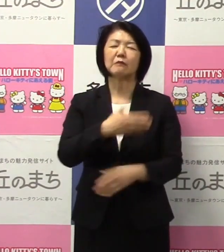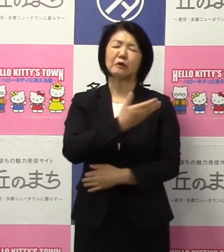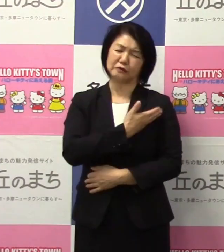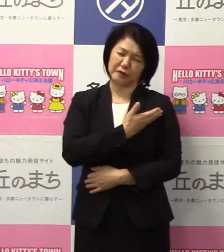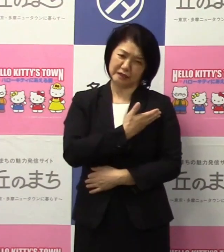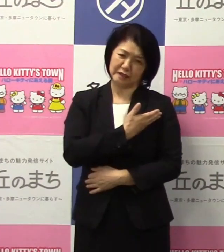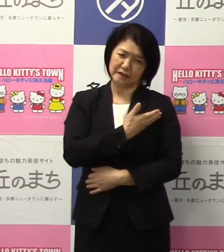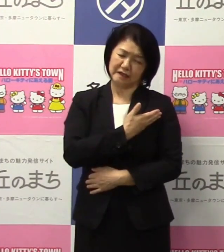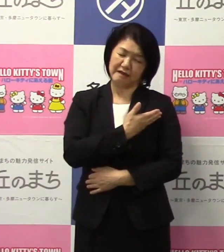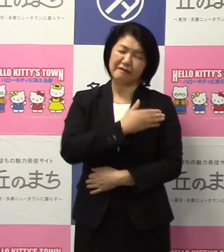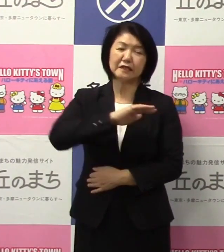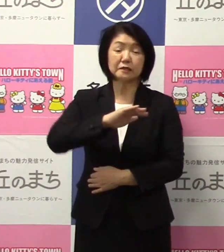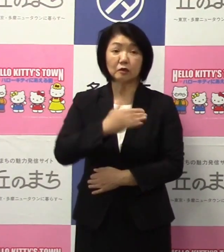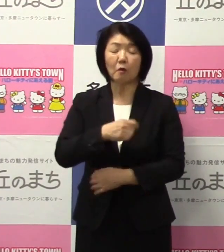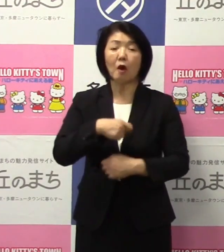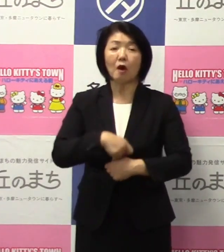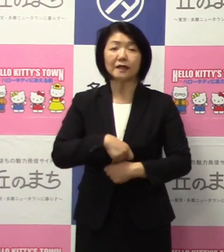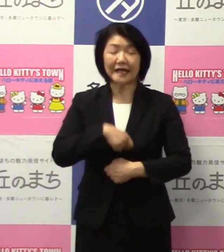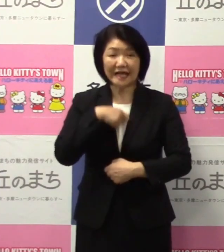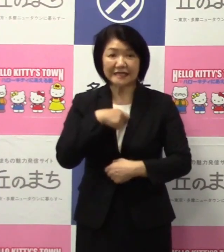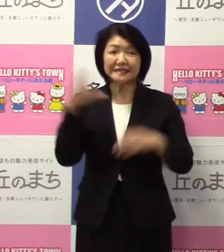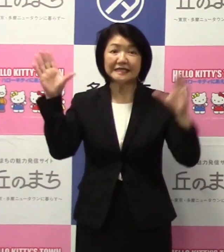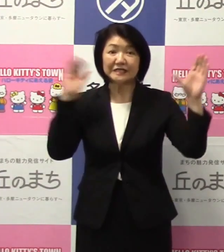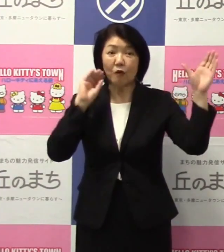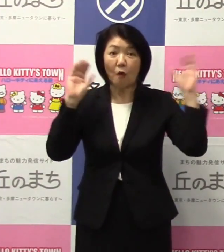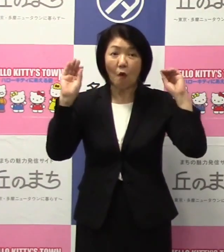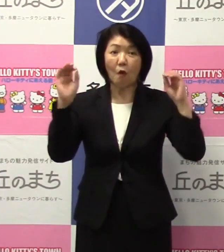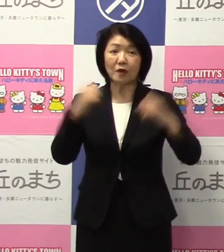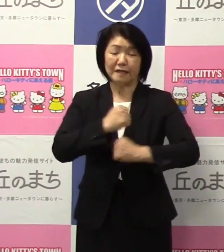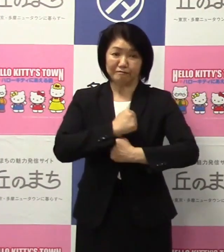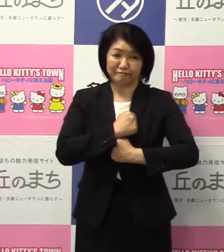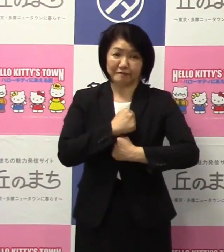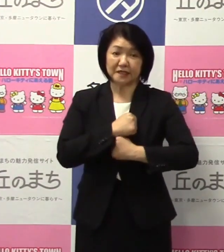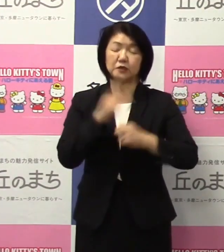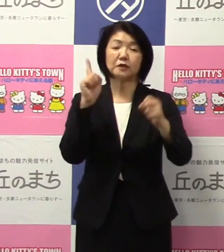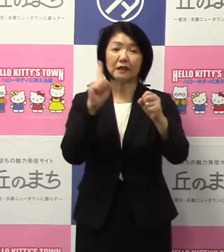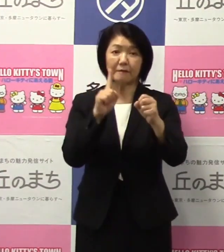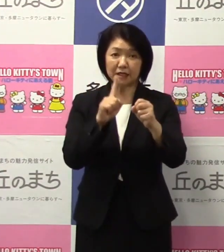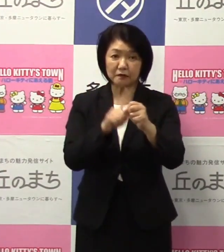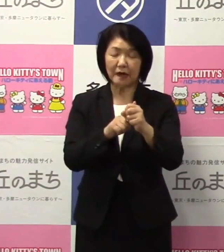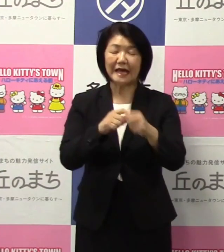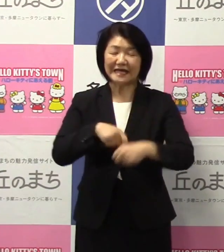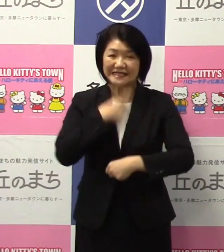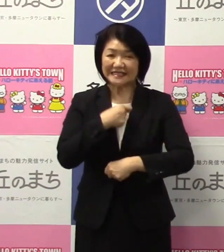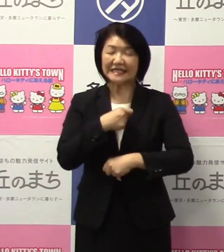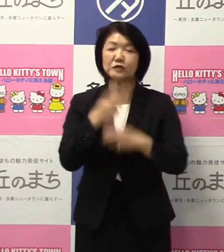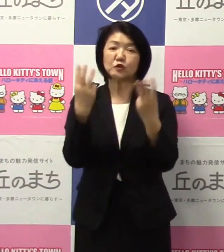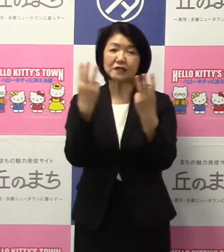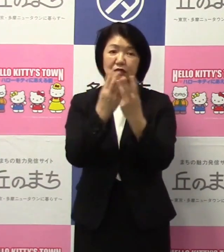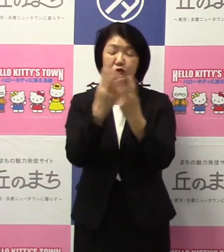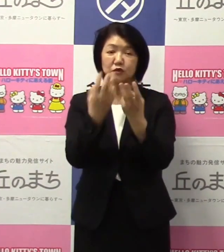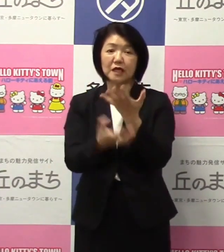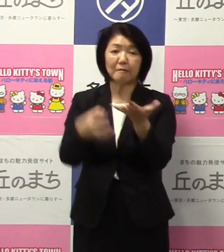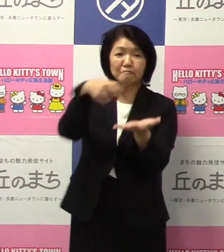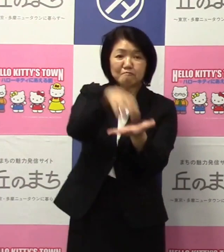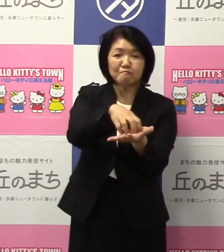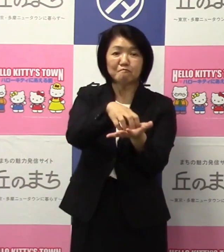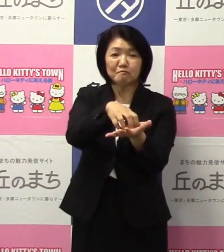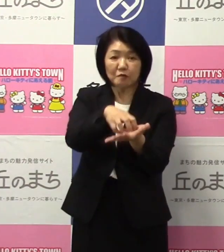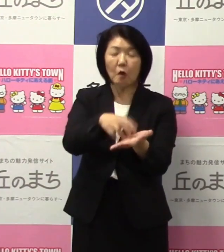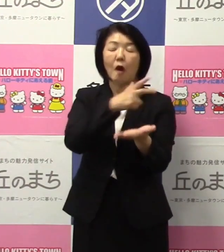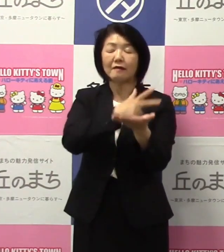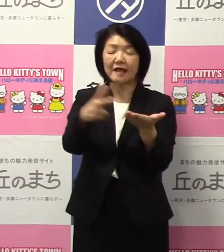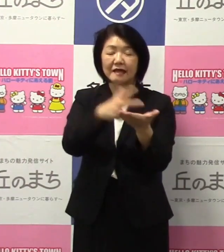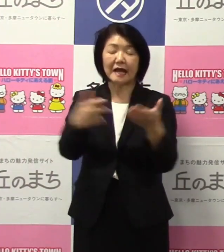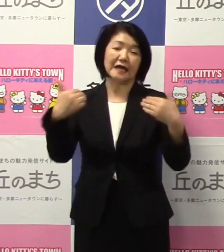く恐れていくためには、やはりエビデンスに基づくデータが必要と思います。仮にアジア圏